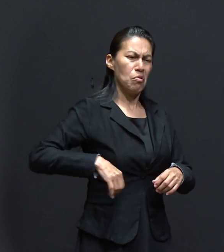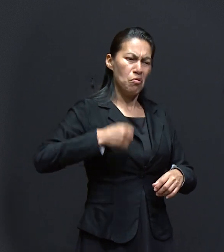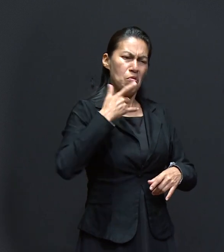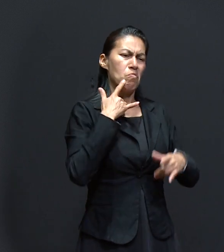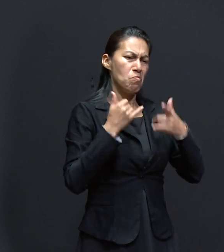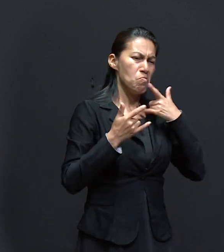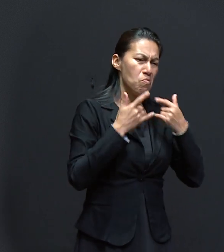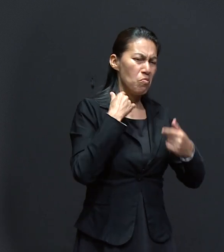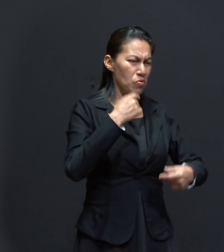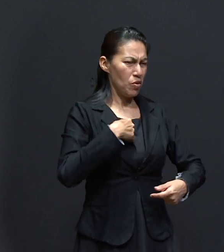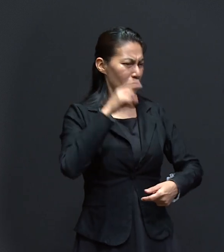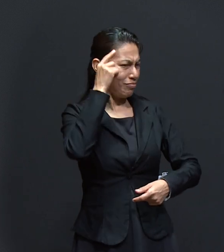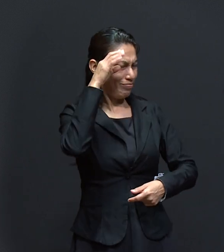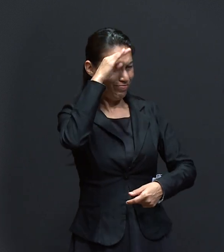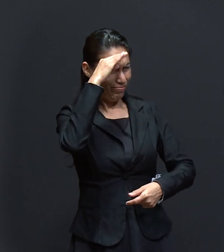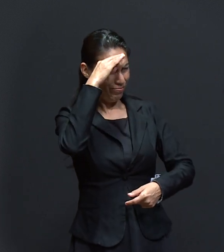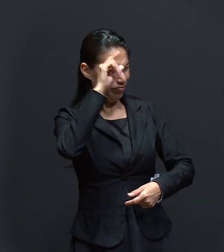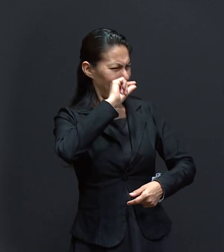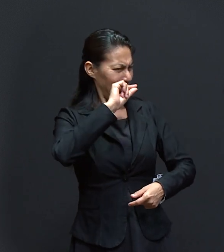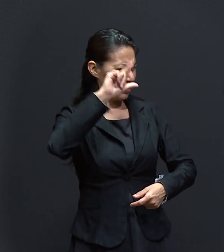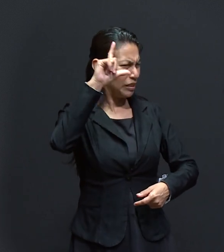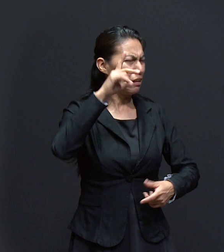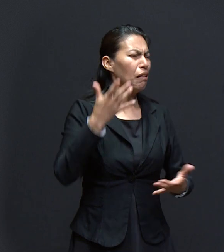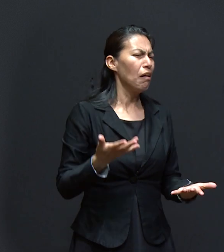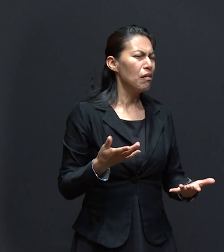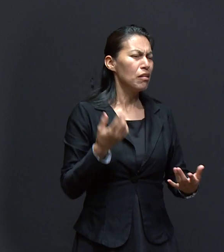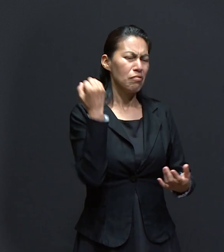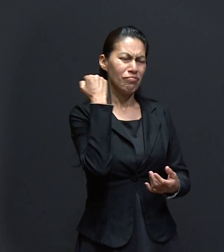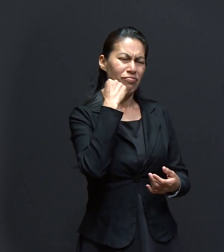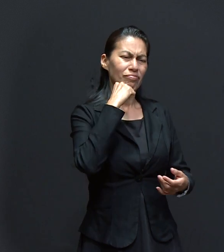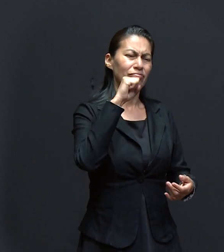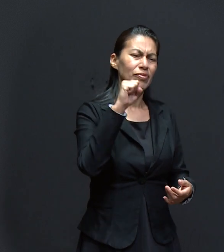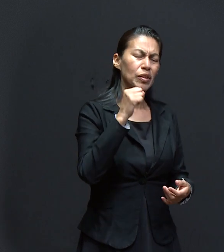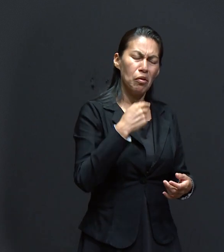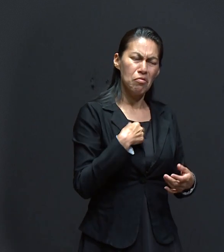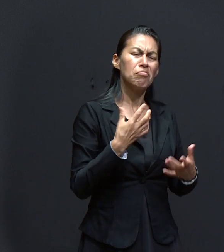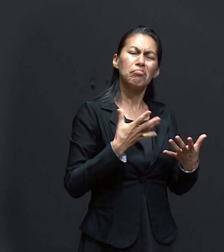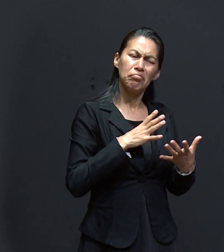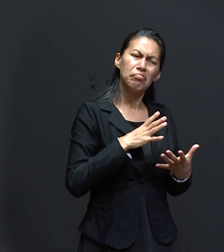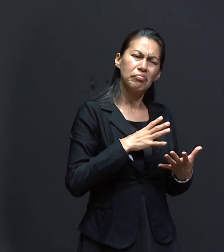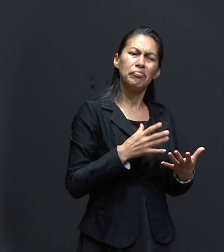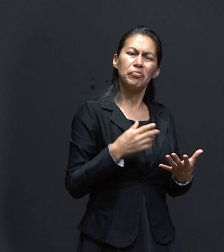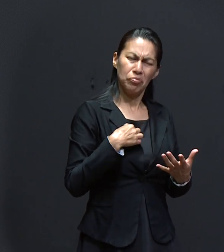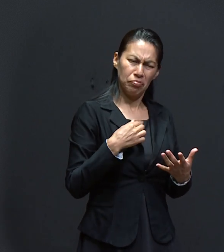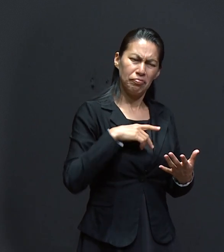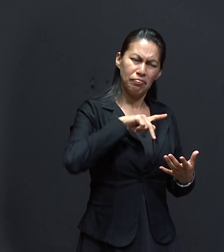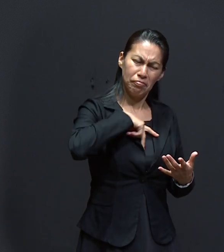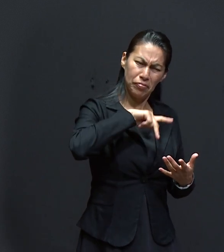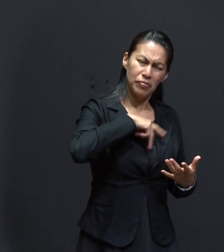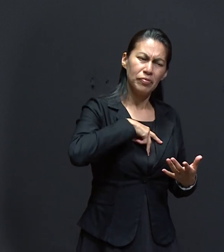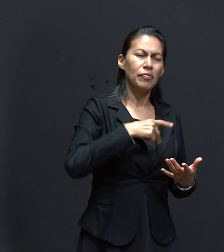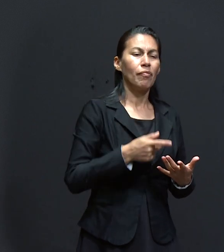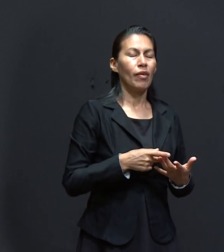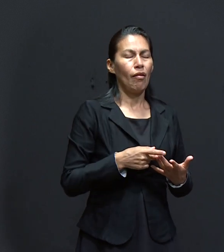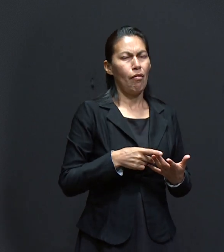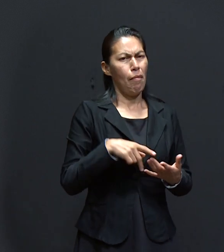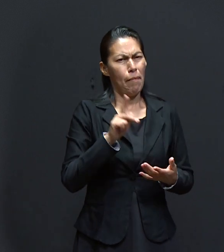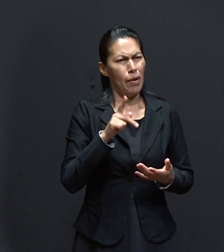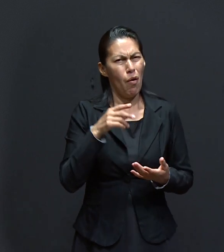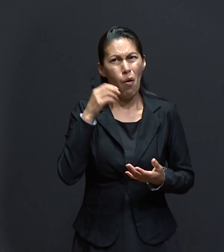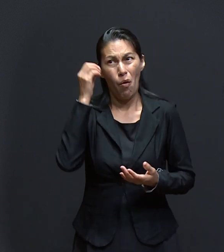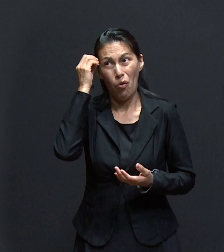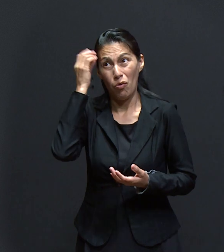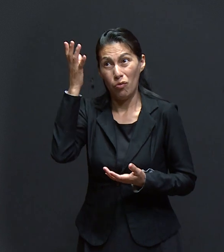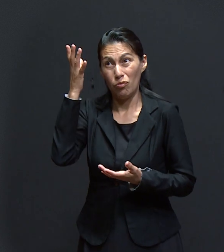porque mis esfuerzos mis talentos la vida porque como tengo provisión